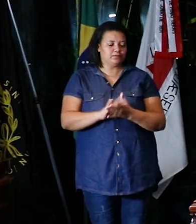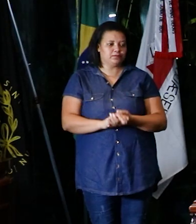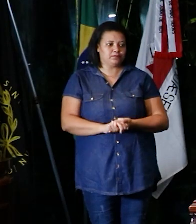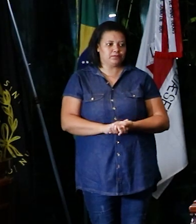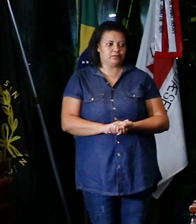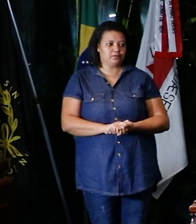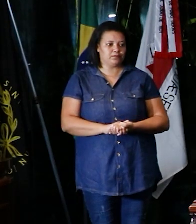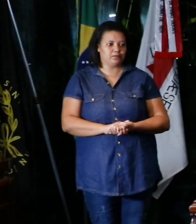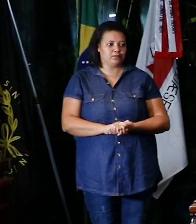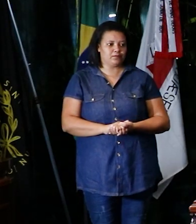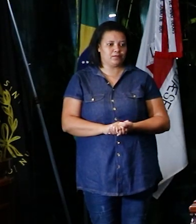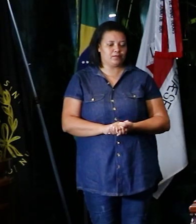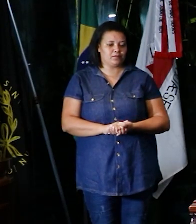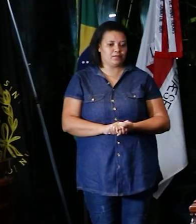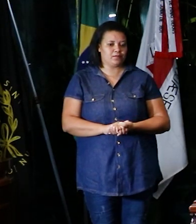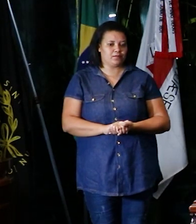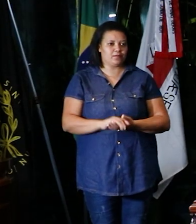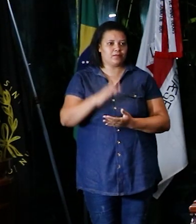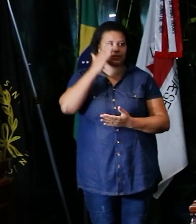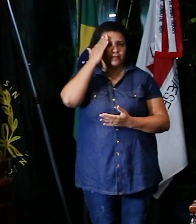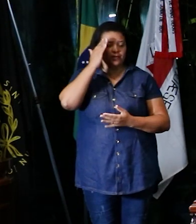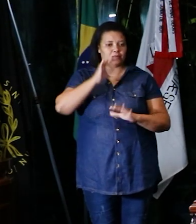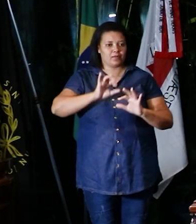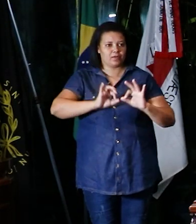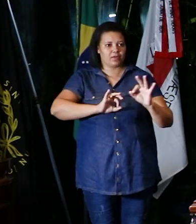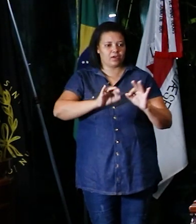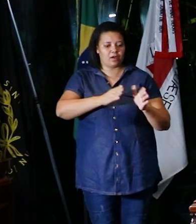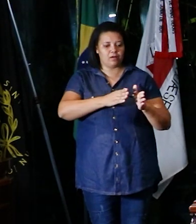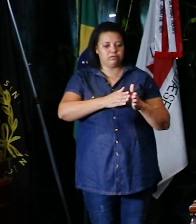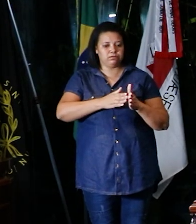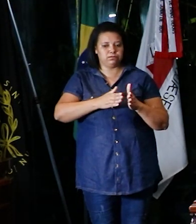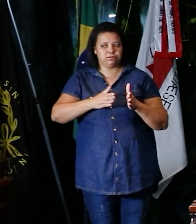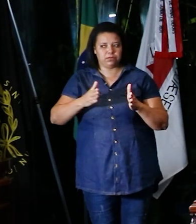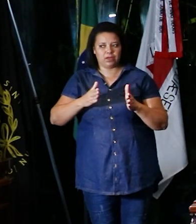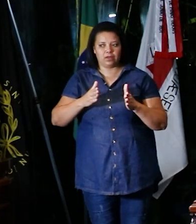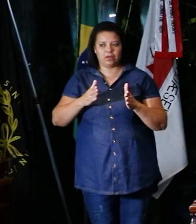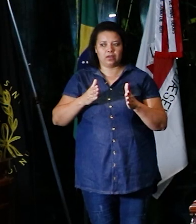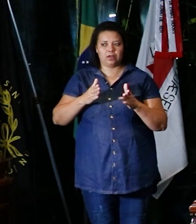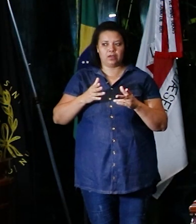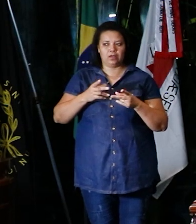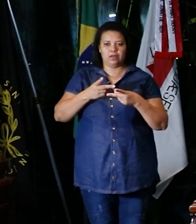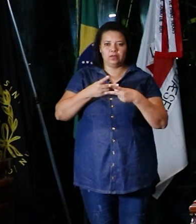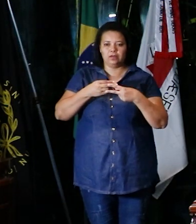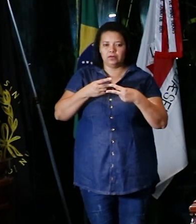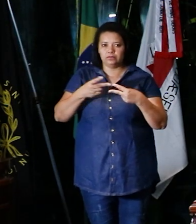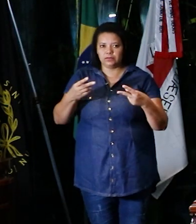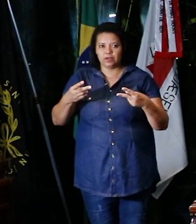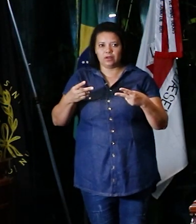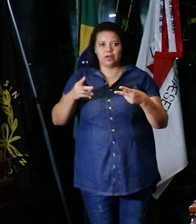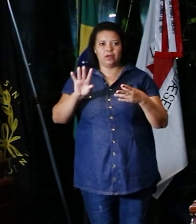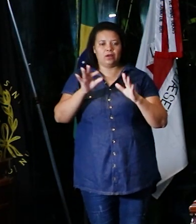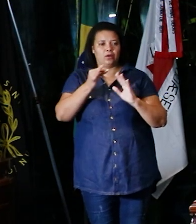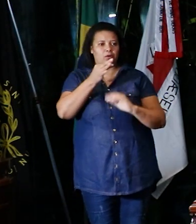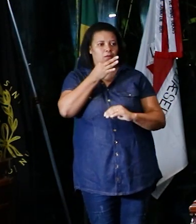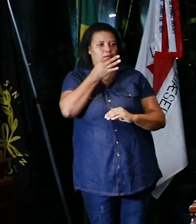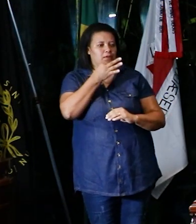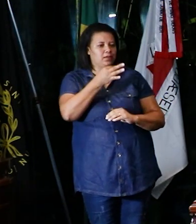a organização da obra passa por tantos caminhos e tantos olhares